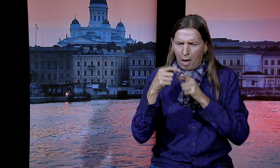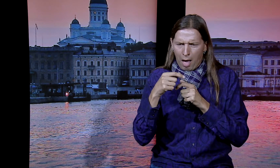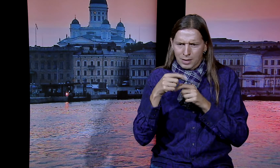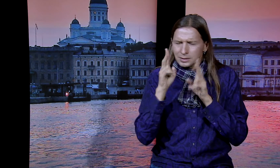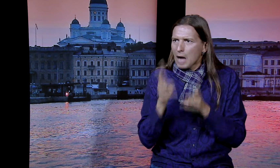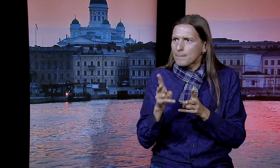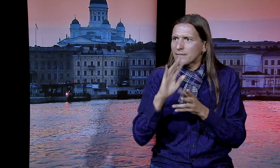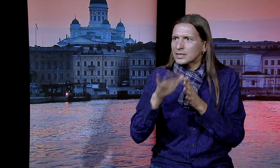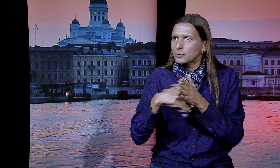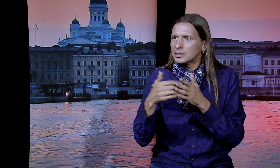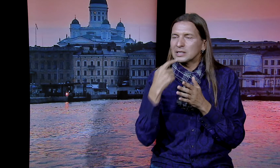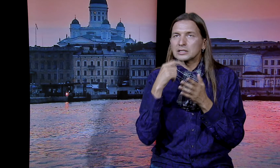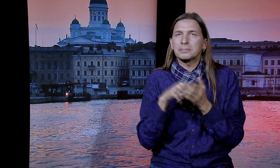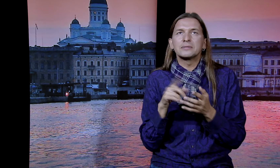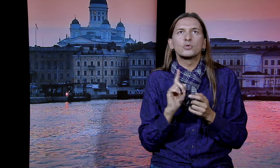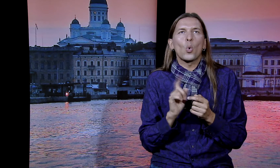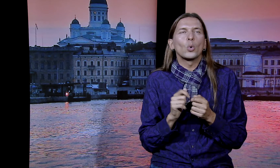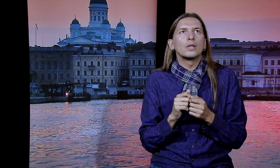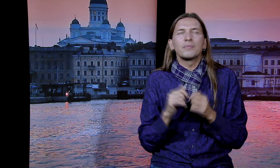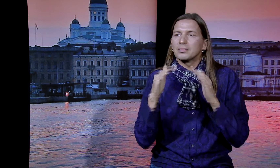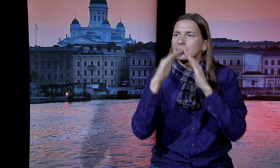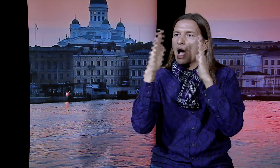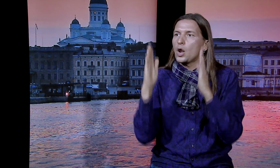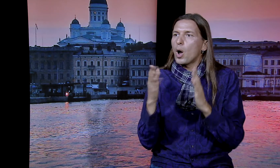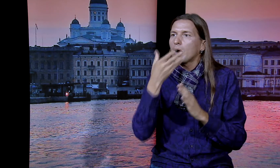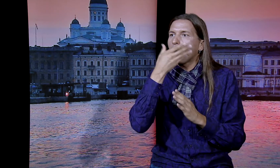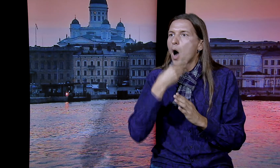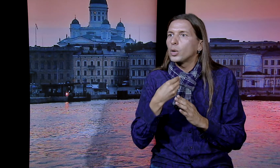kaunis. Aivan samassa järjestyksessä kuin viittomakielessäkin viitotaan.